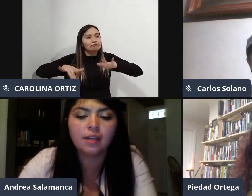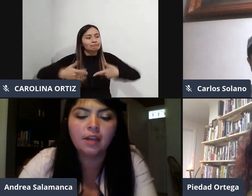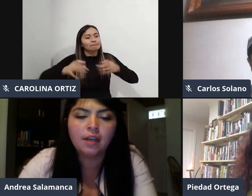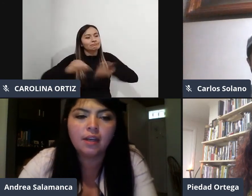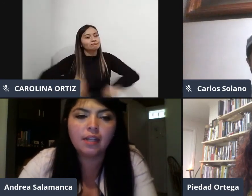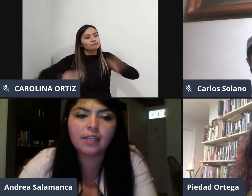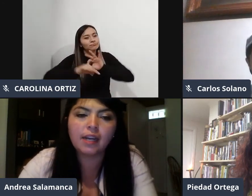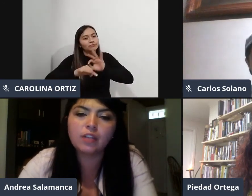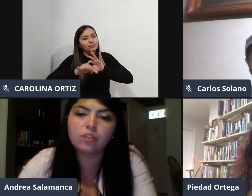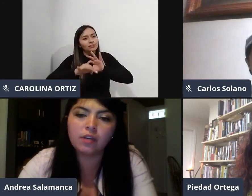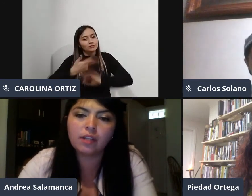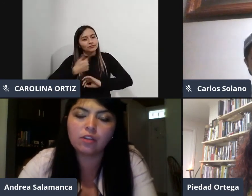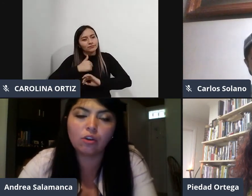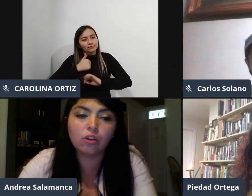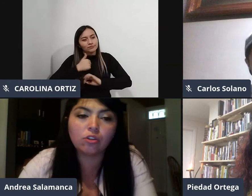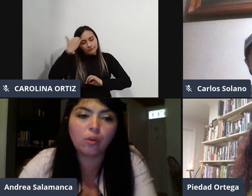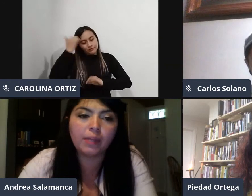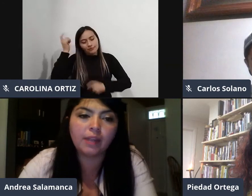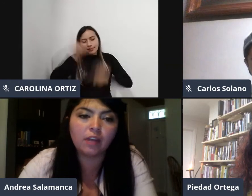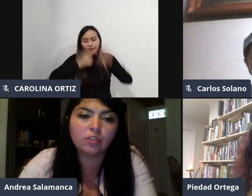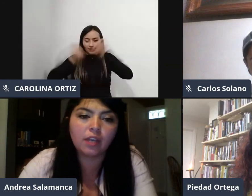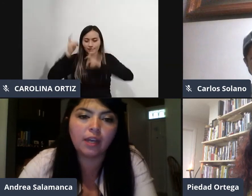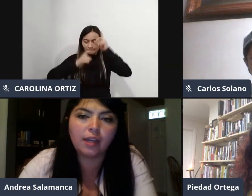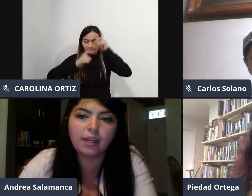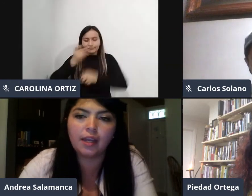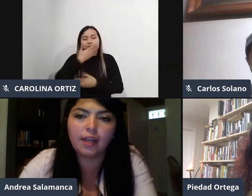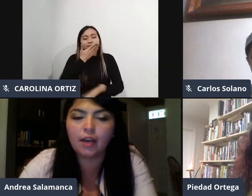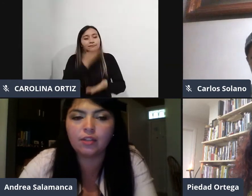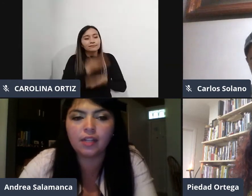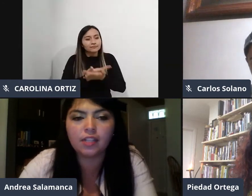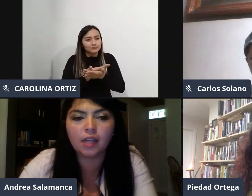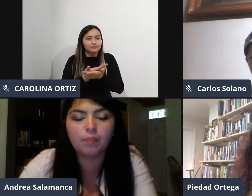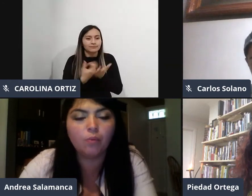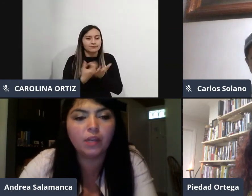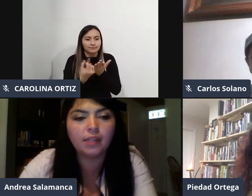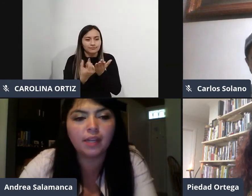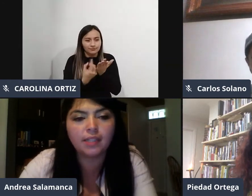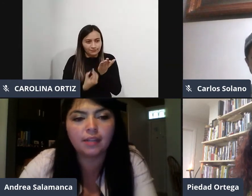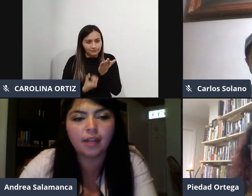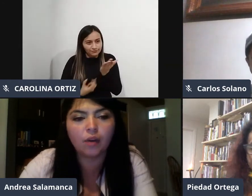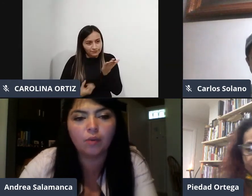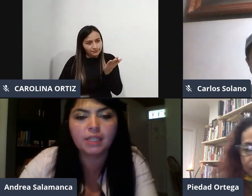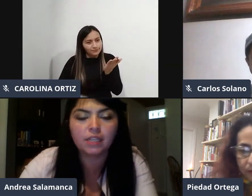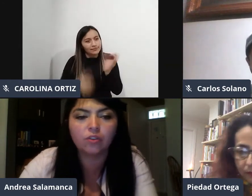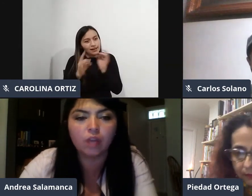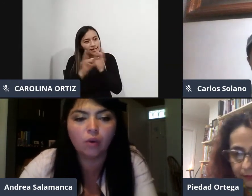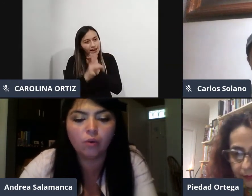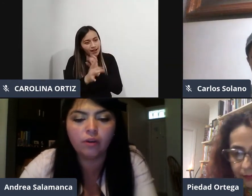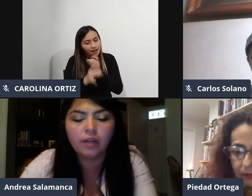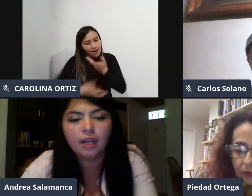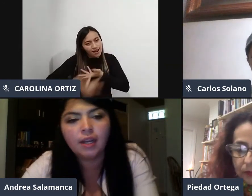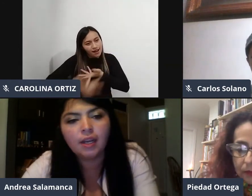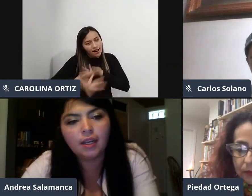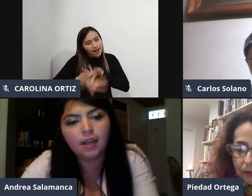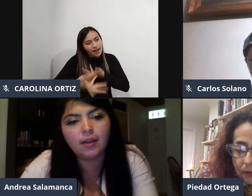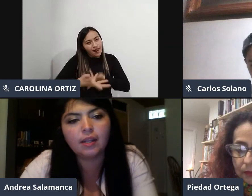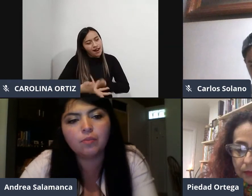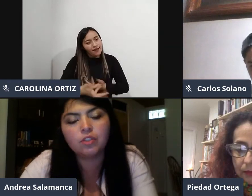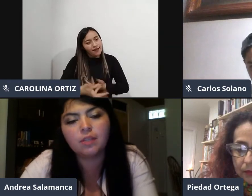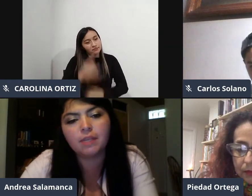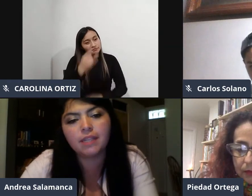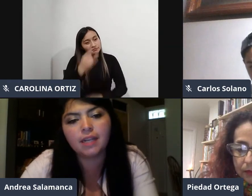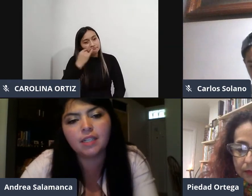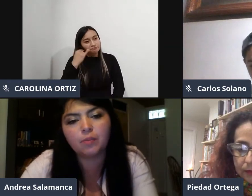días. Les agradezco de verdad todos los comentarios que dejaron en el chat. Muy interesante la conversación que hubo. Y de